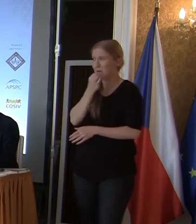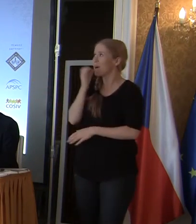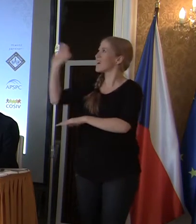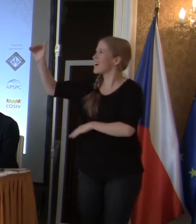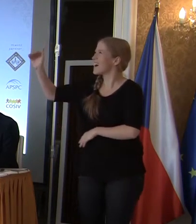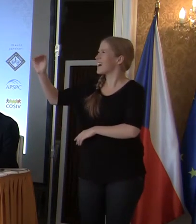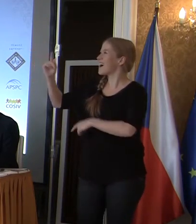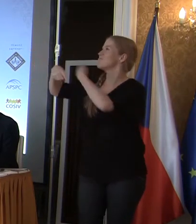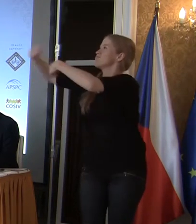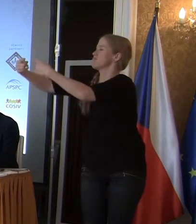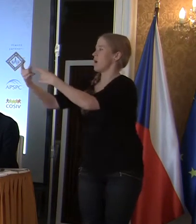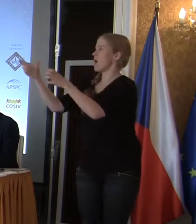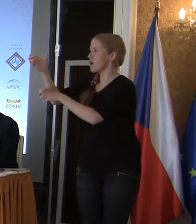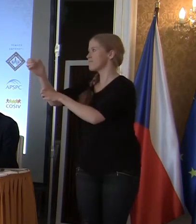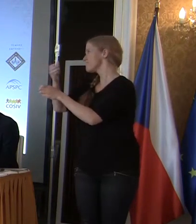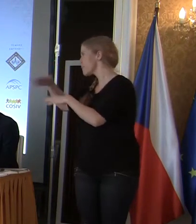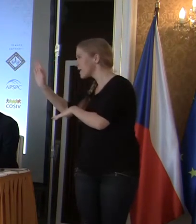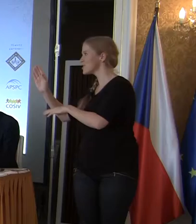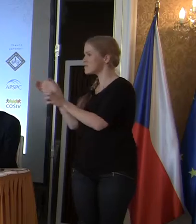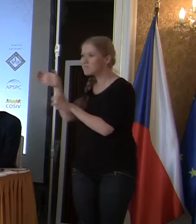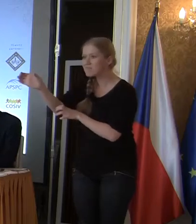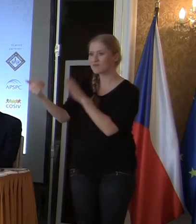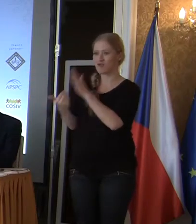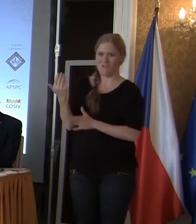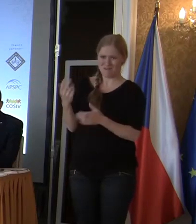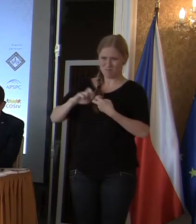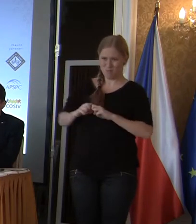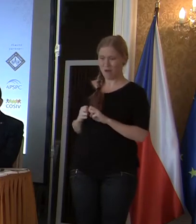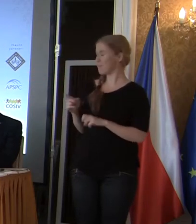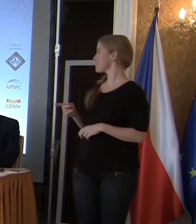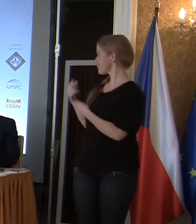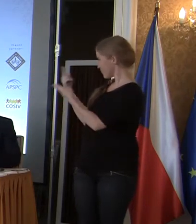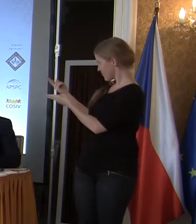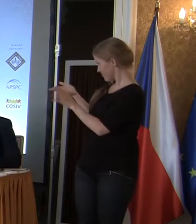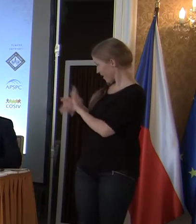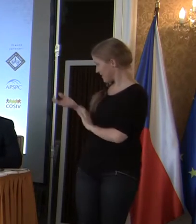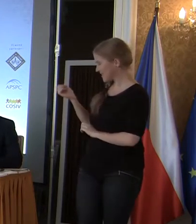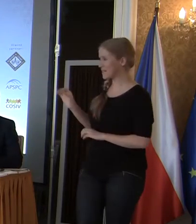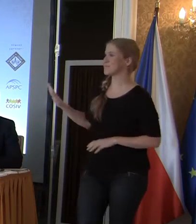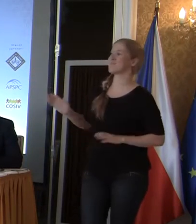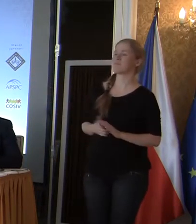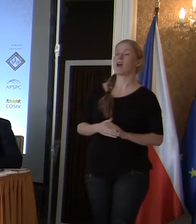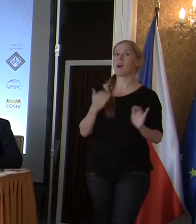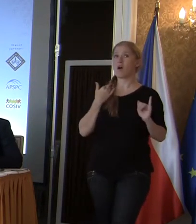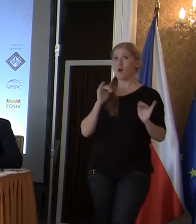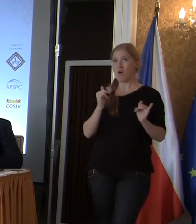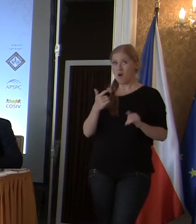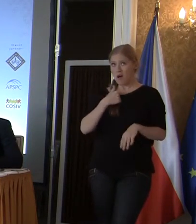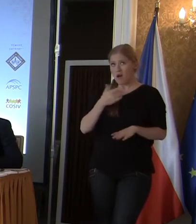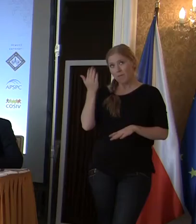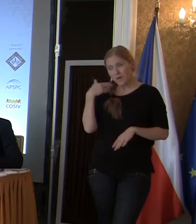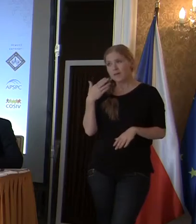pane náměstku, vy jste na ráně trošku tady, tak prosím. Tak určitě se tomu nebráním. Víte, tím, že jsem mluvil třeba o tom, že jsme